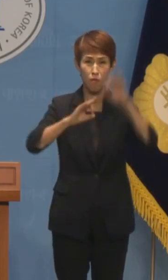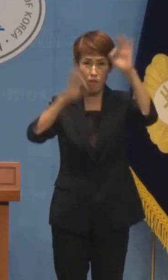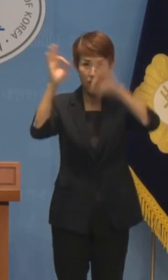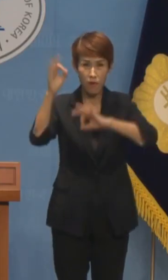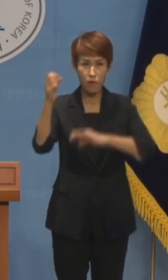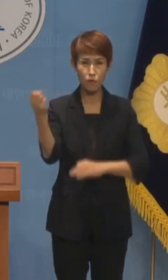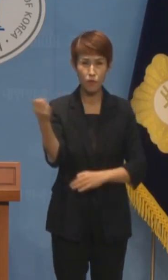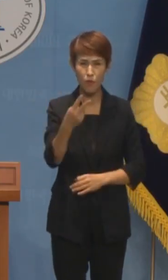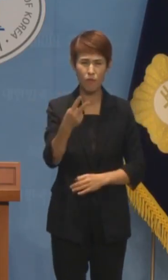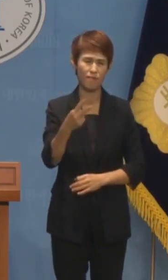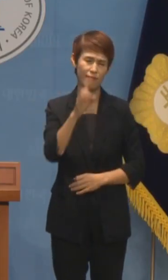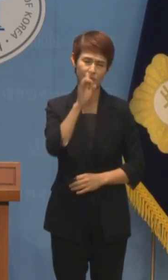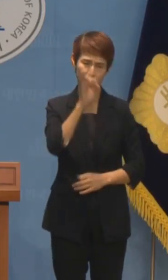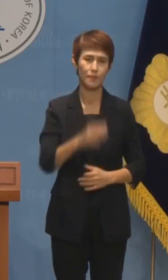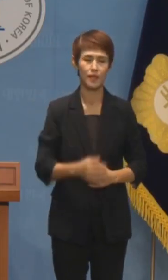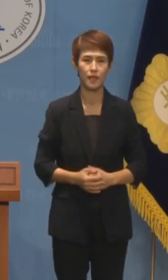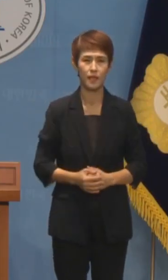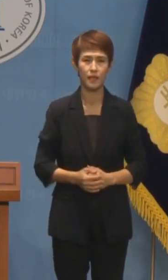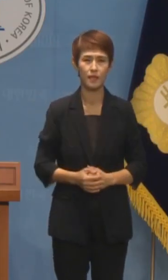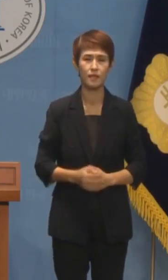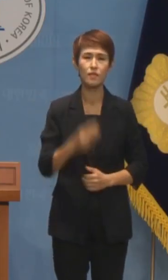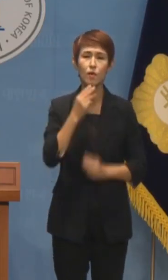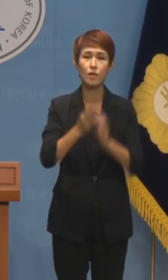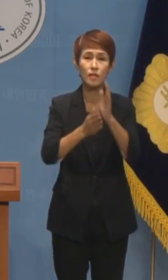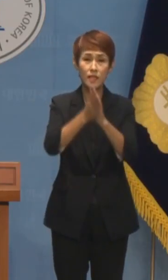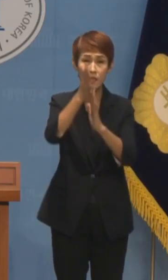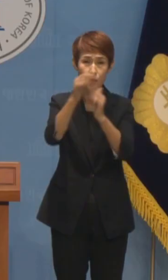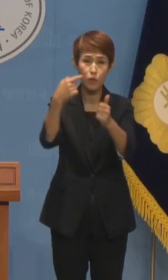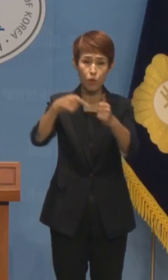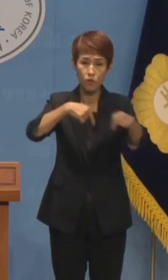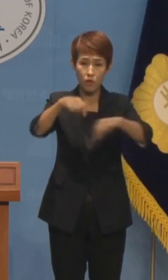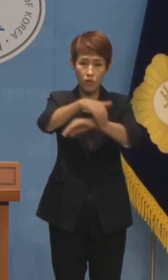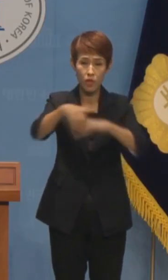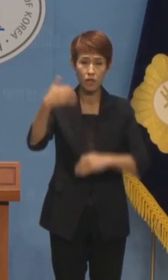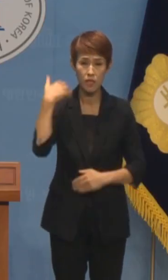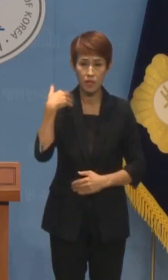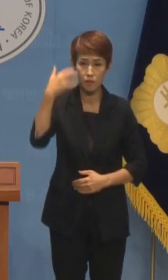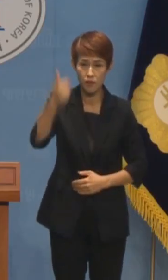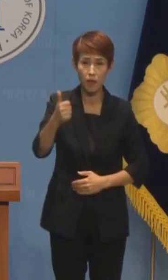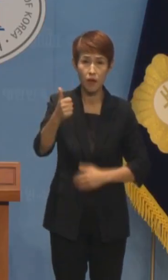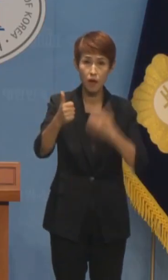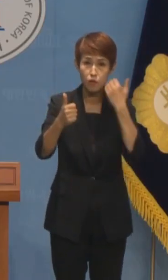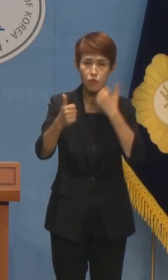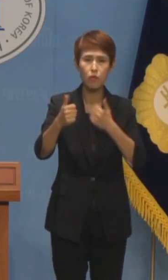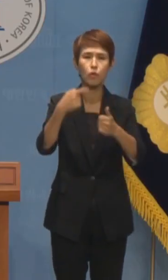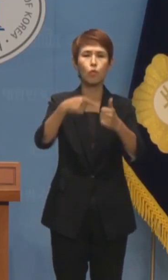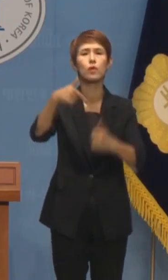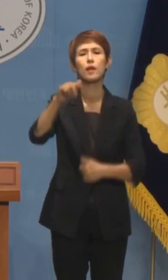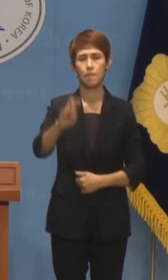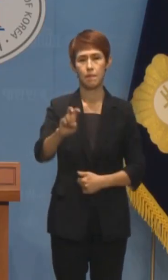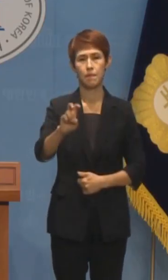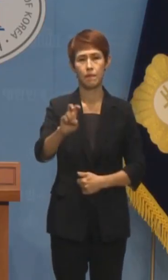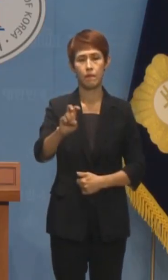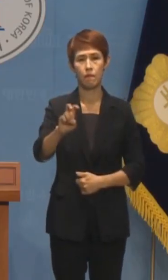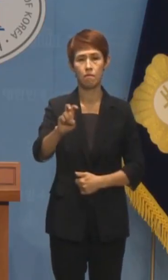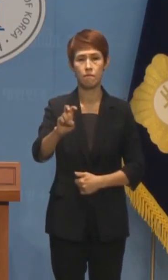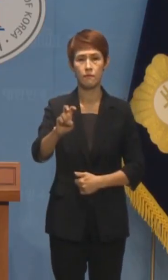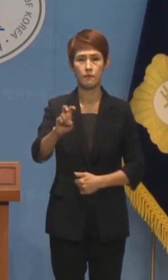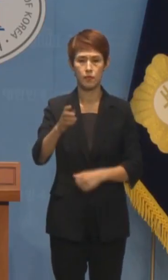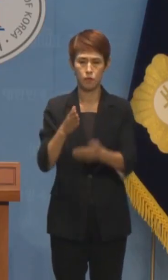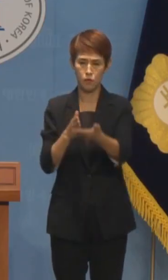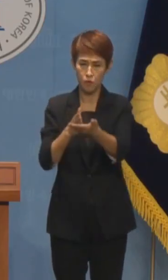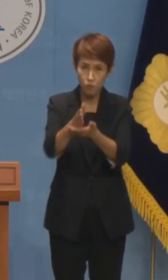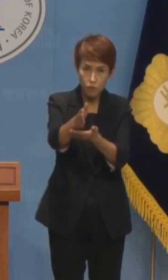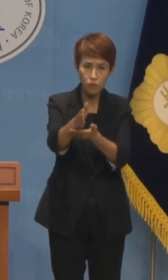없습니다. 1000만 서울시민의 교육정책을 책임지는 수장인 교육감은 그 누구보다 탁월한